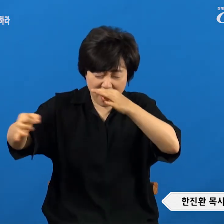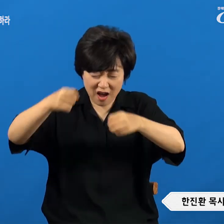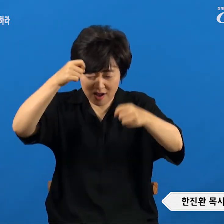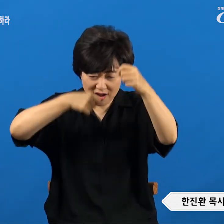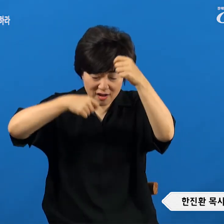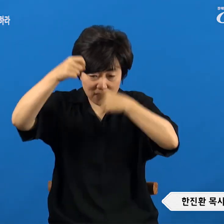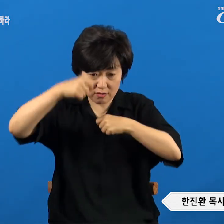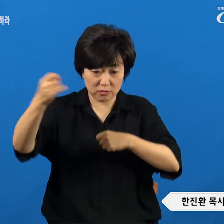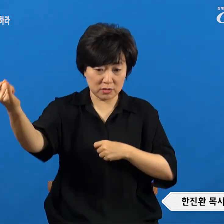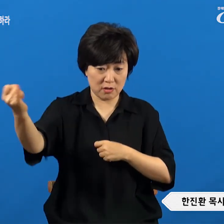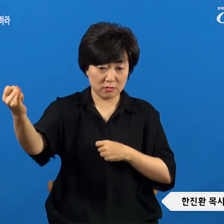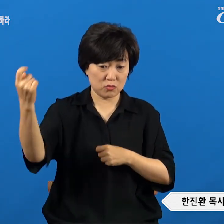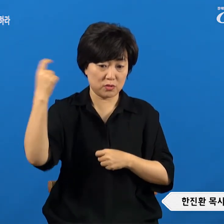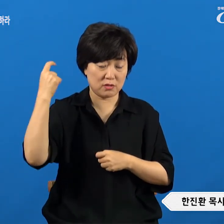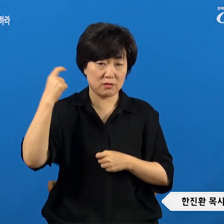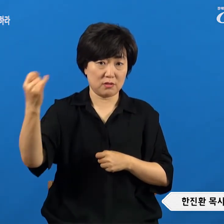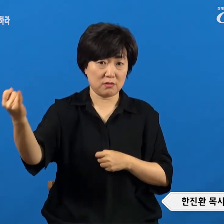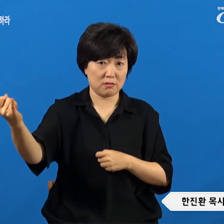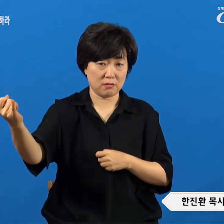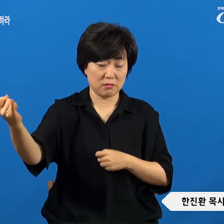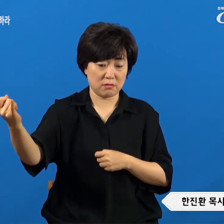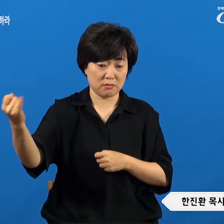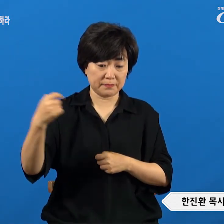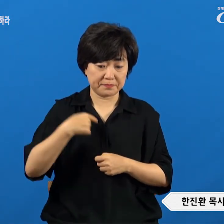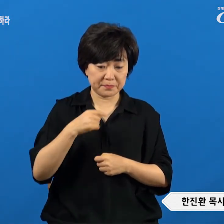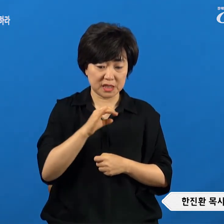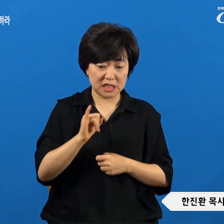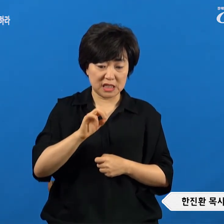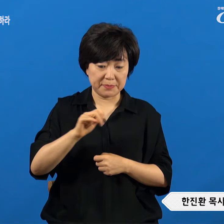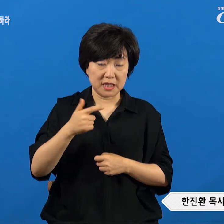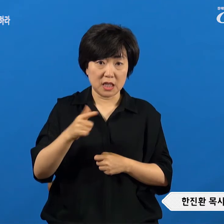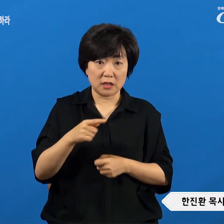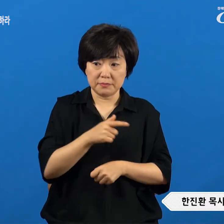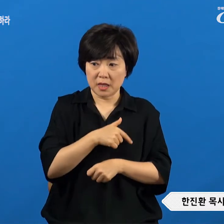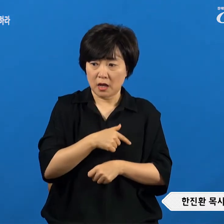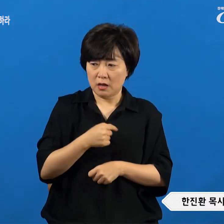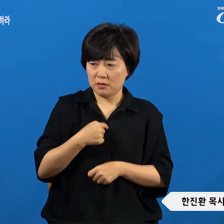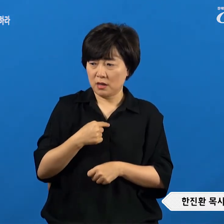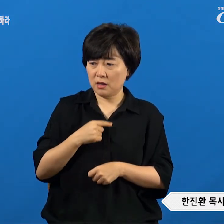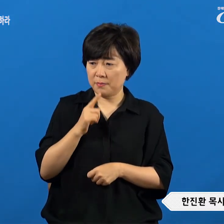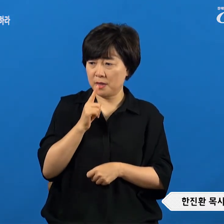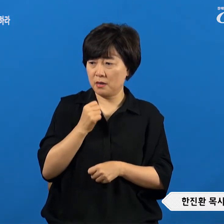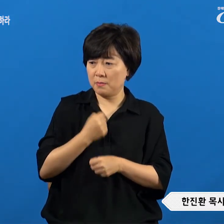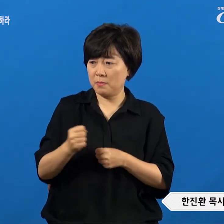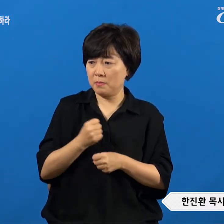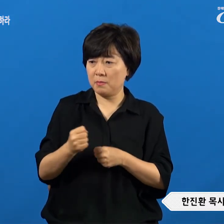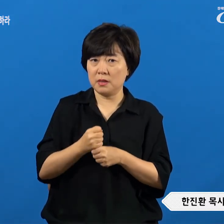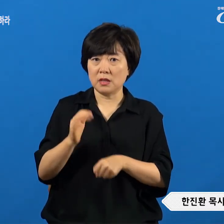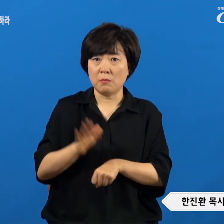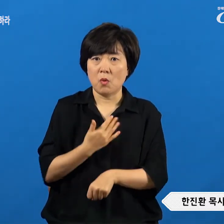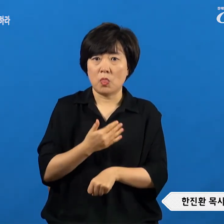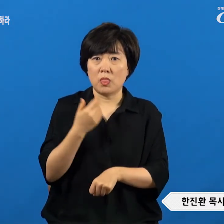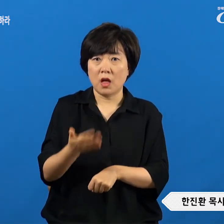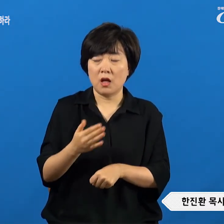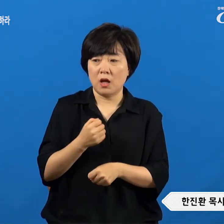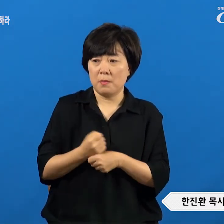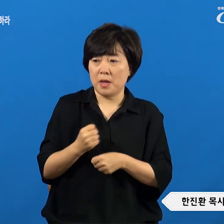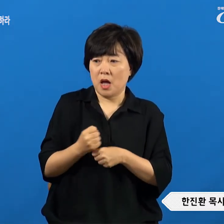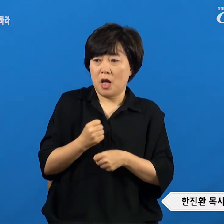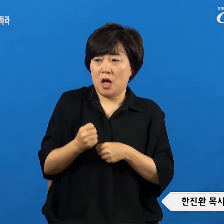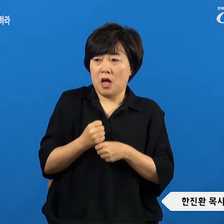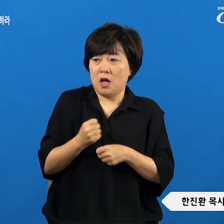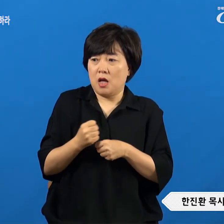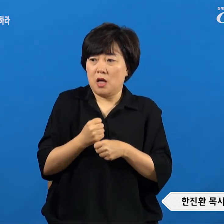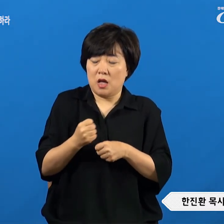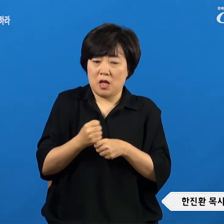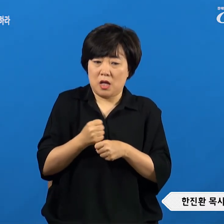시작합니다. 이민아 집사가 내가 무슨 괜한 말을 했구나 싶어서 그대로 강단에서